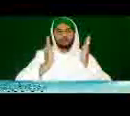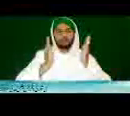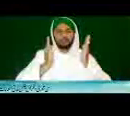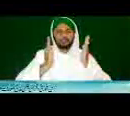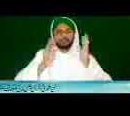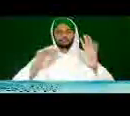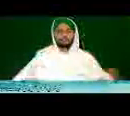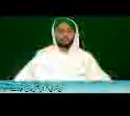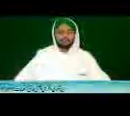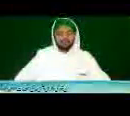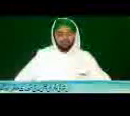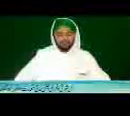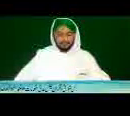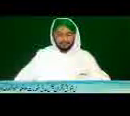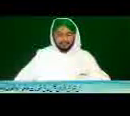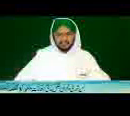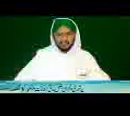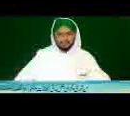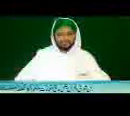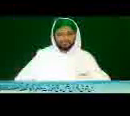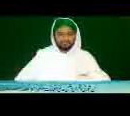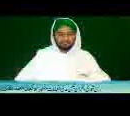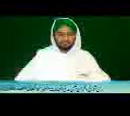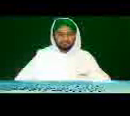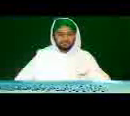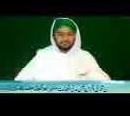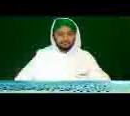کھولنا. اب ہے رونا،